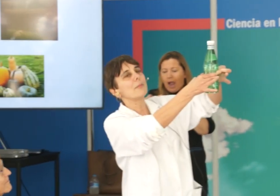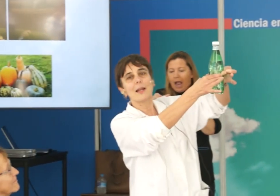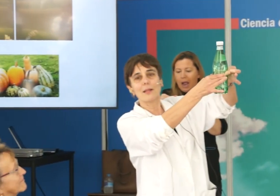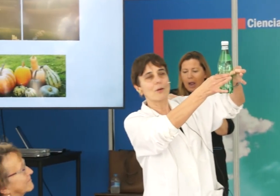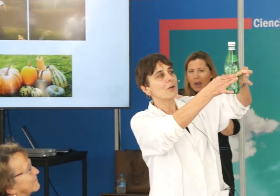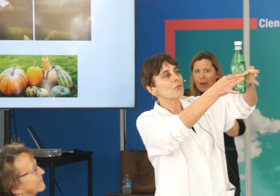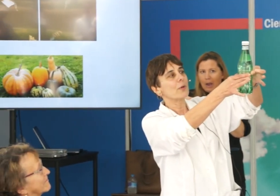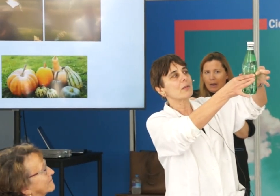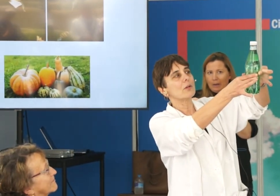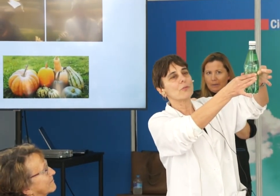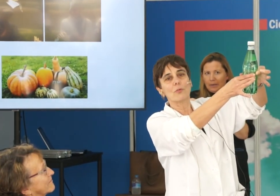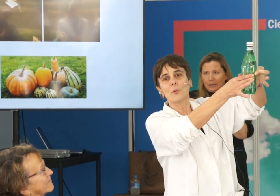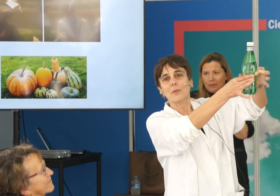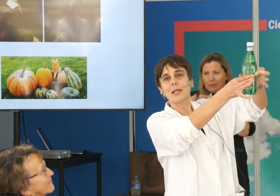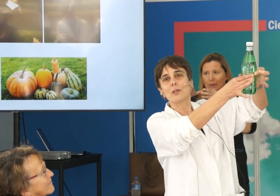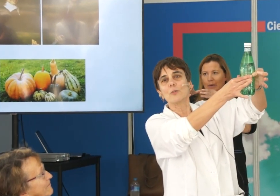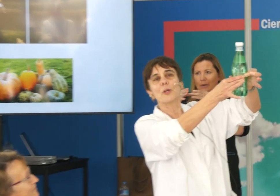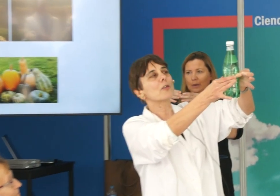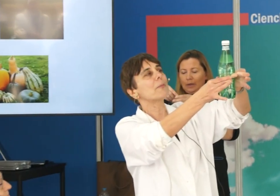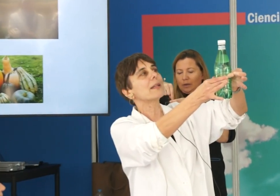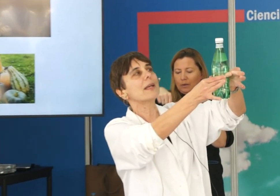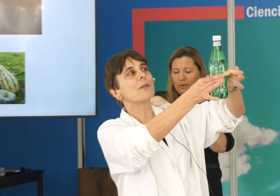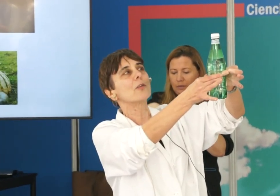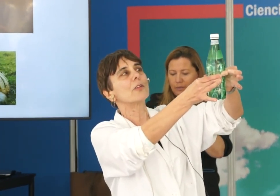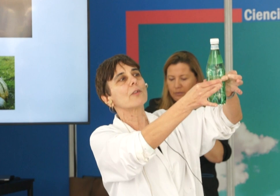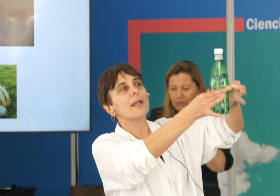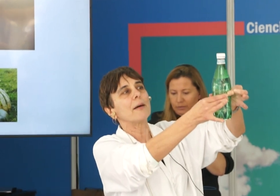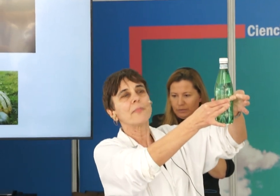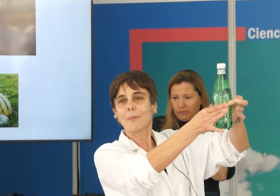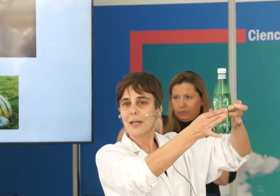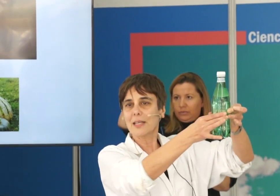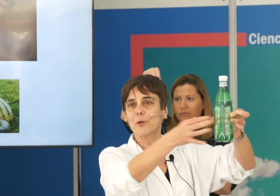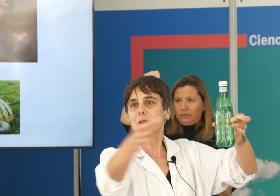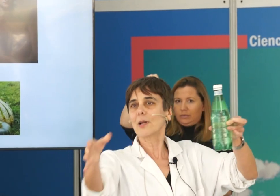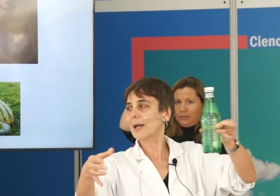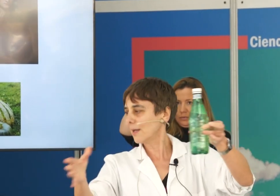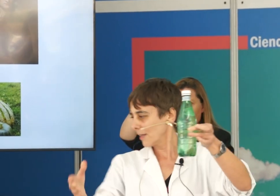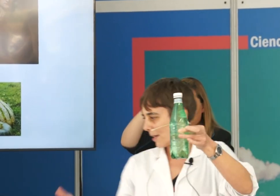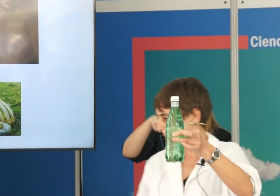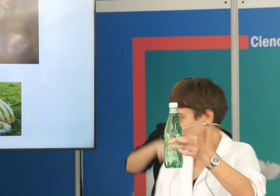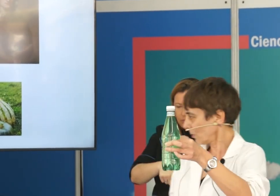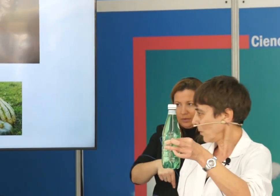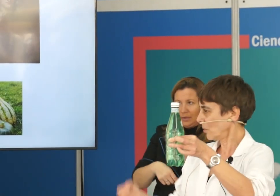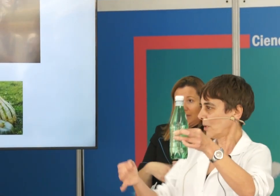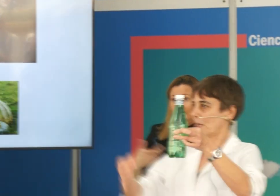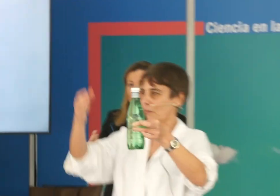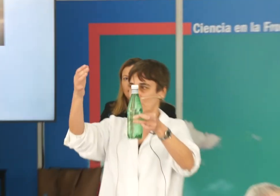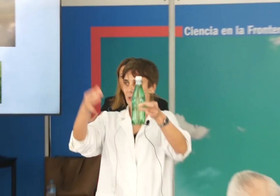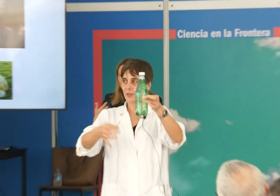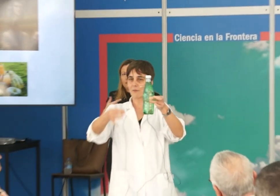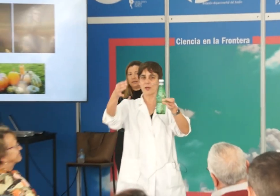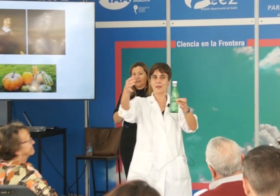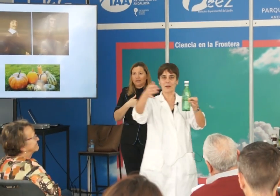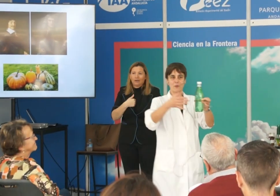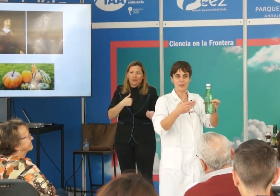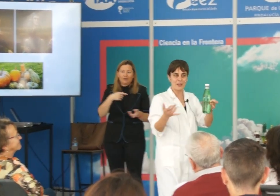baja el vialito. Suelto, subo el vialito. Con un poquito de práctica lo dejo donde yo quiera. ¿Vale? Y ya puedo trolear a todo el mundo. Tira, sube,